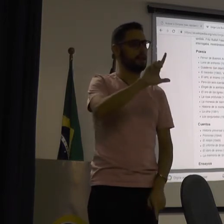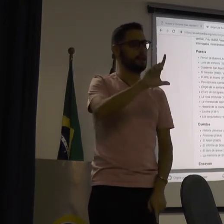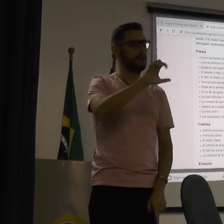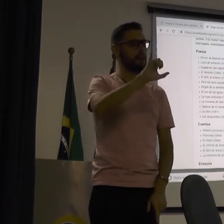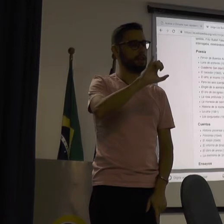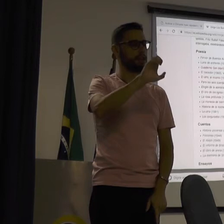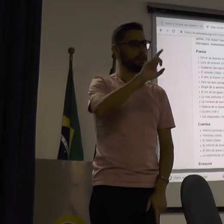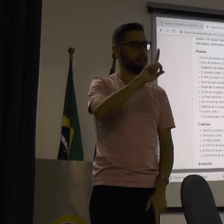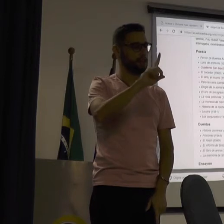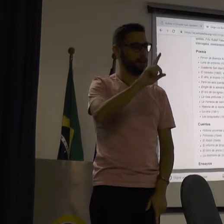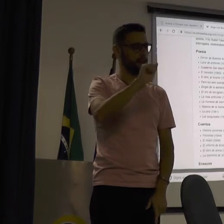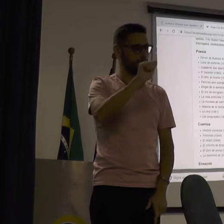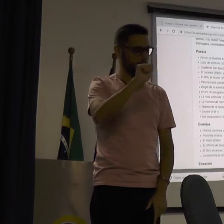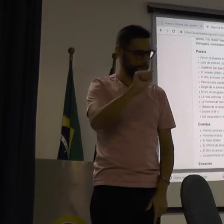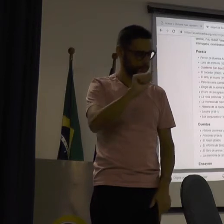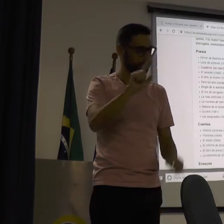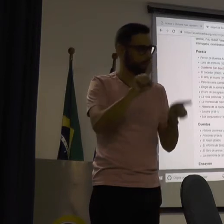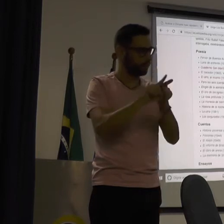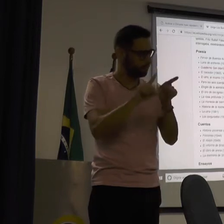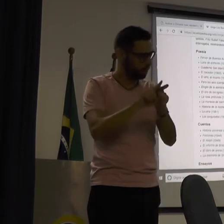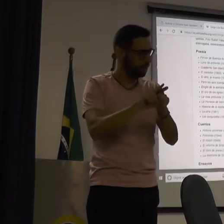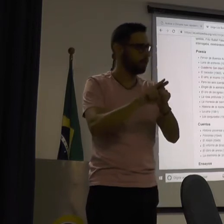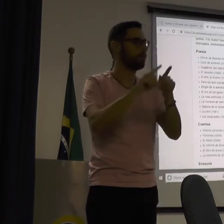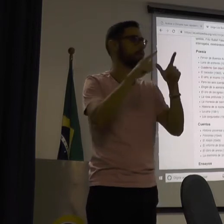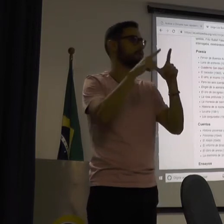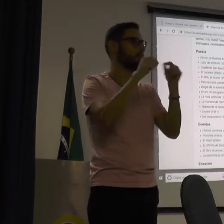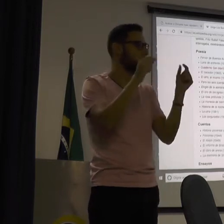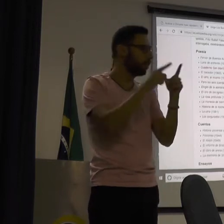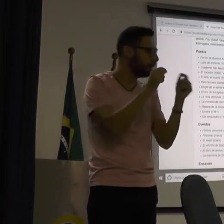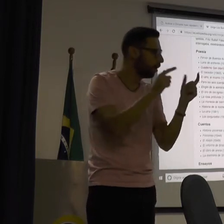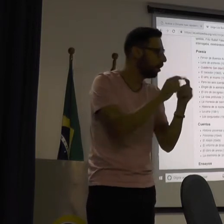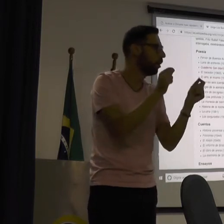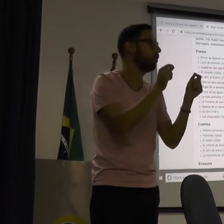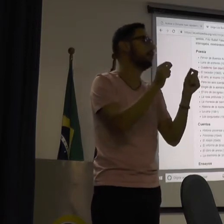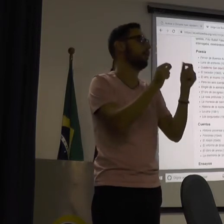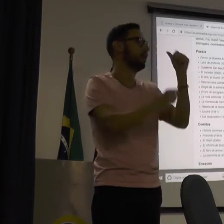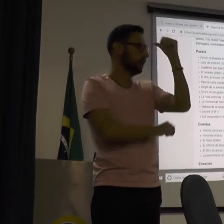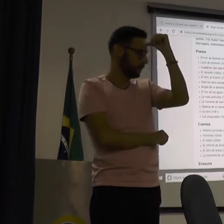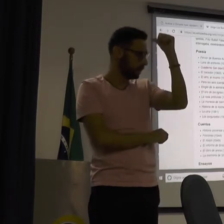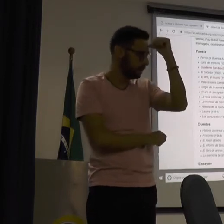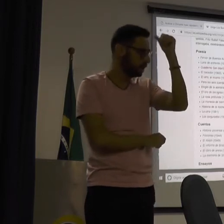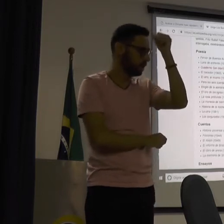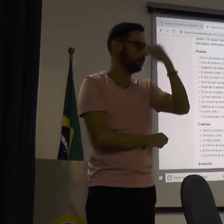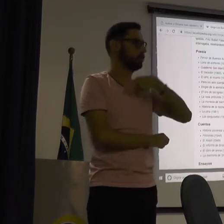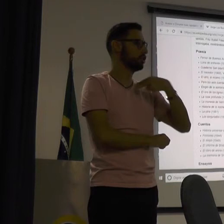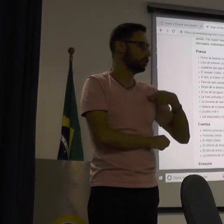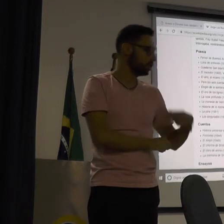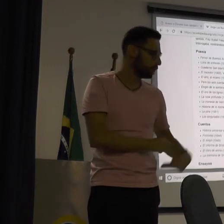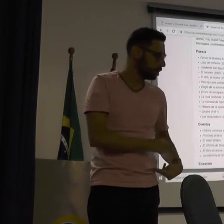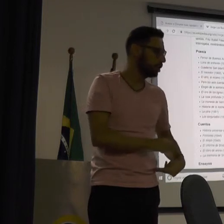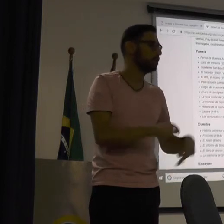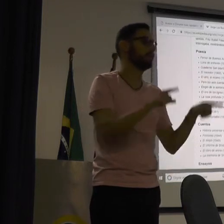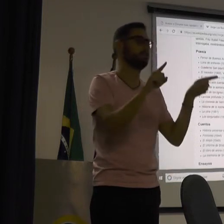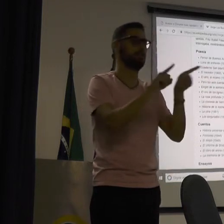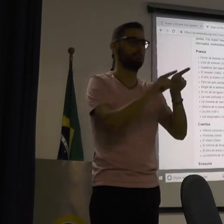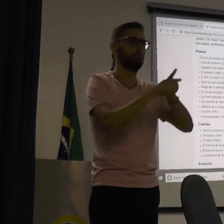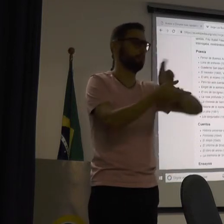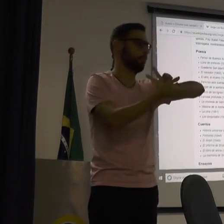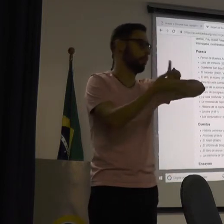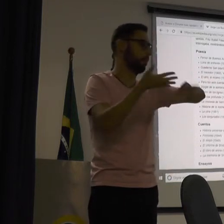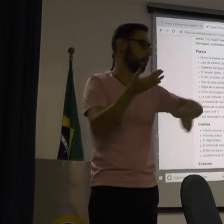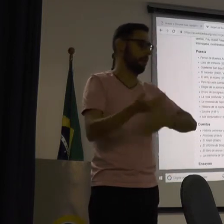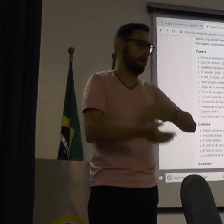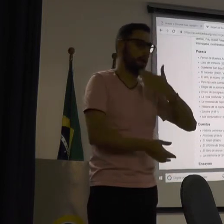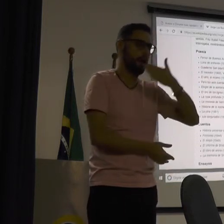aparece Japão, suspeitos de sempre, né? Japão, Índia, China, mas aparece Afeganistão, aparece